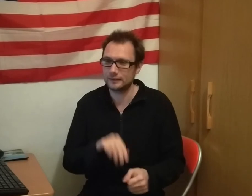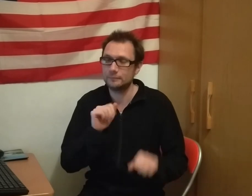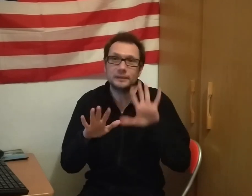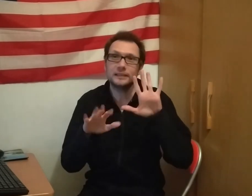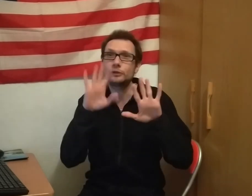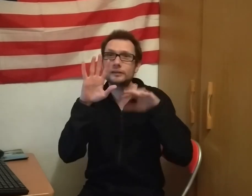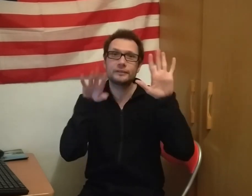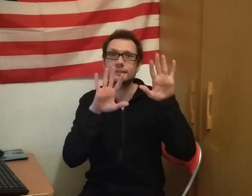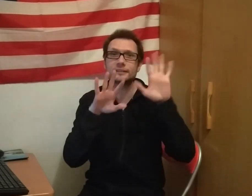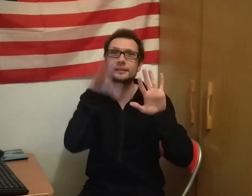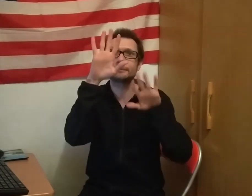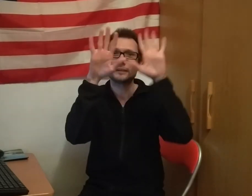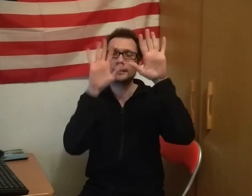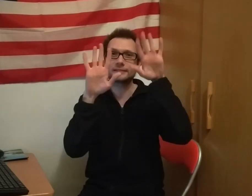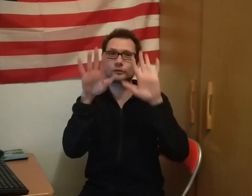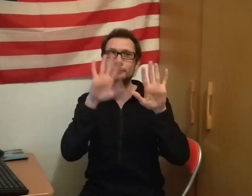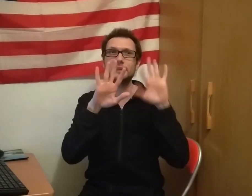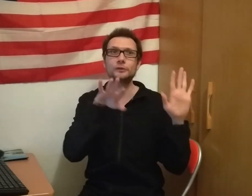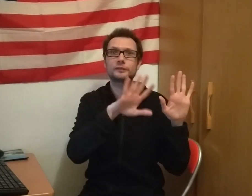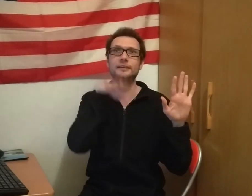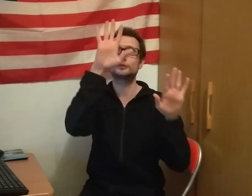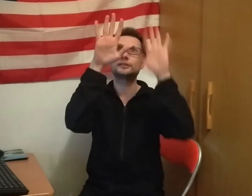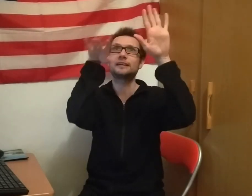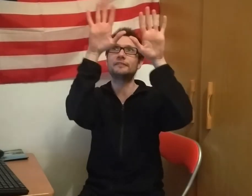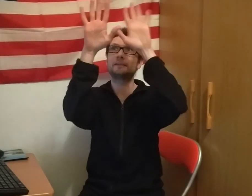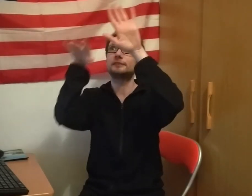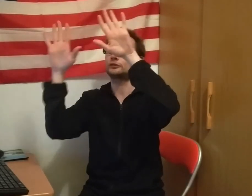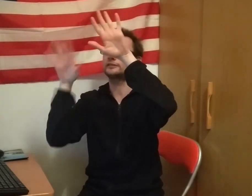y el mimo, a veces hace lo del mimo, que eso sí, tal vez. Yo